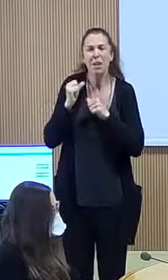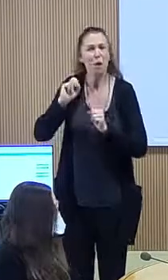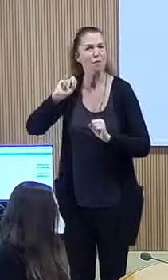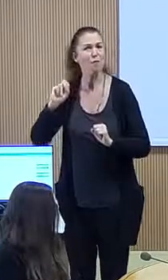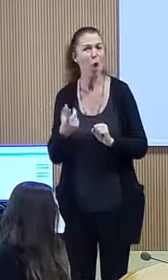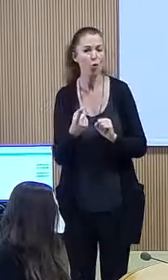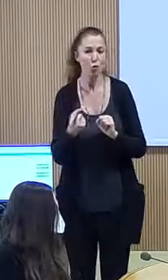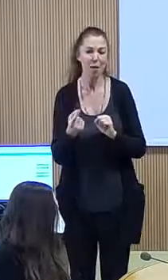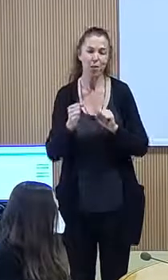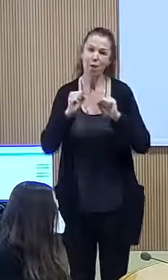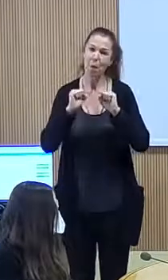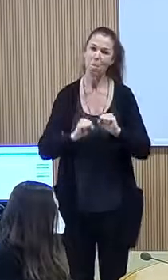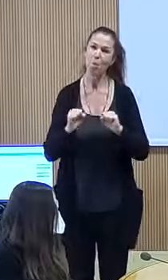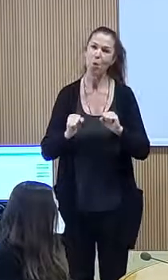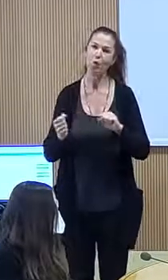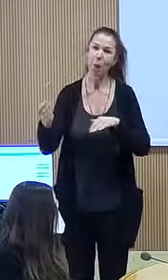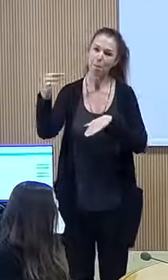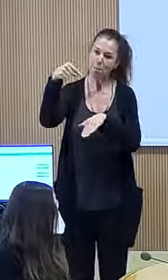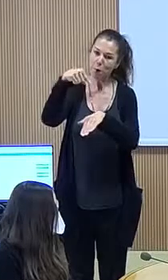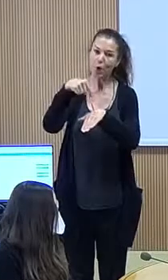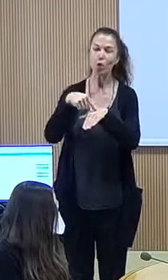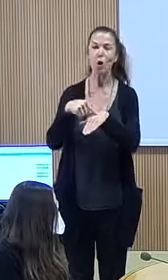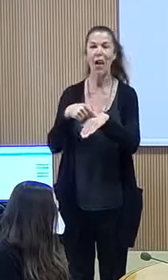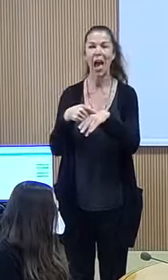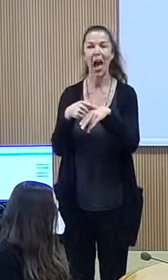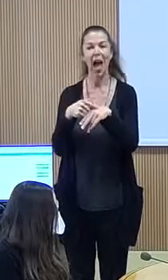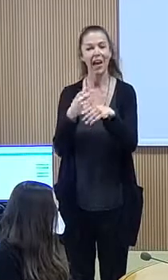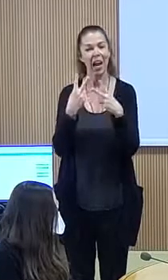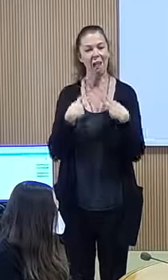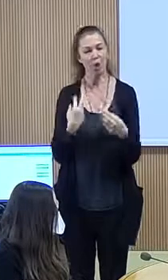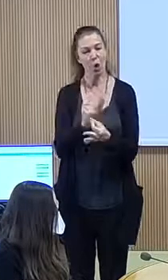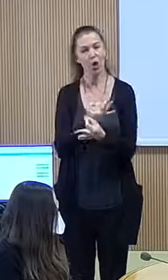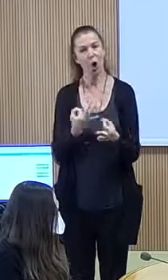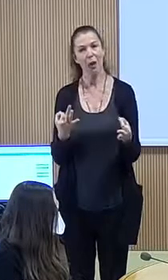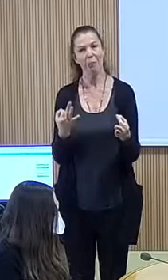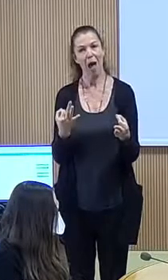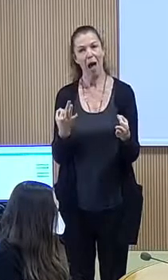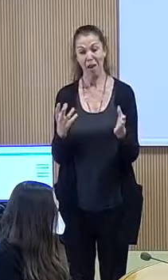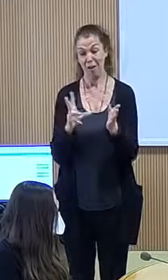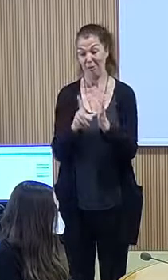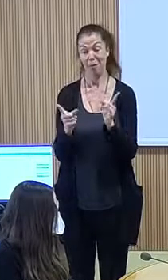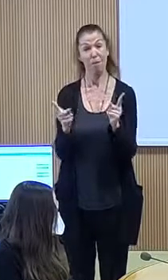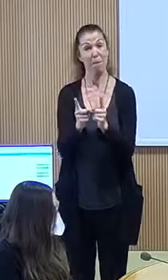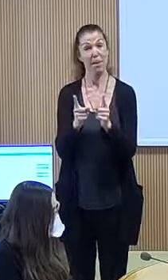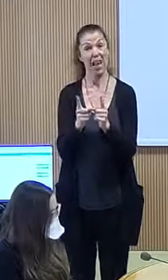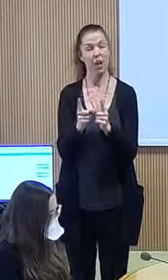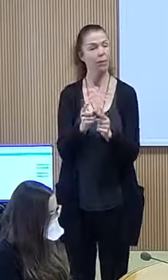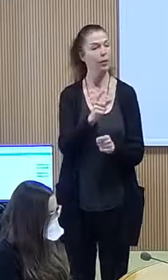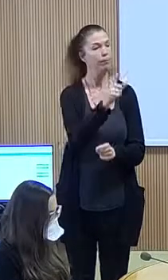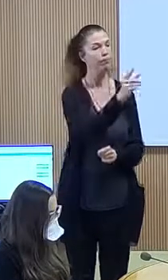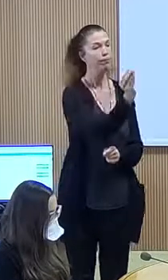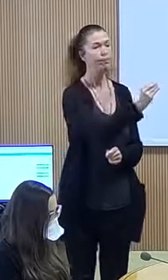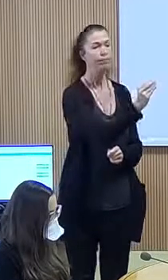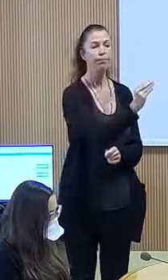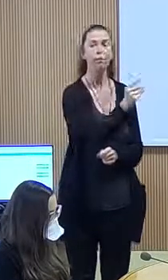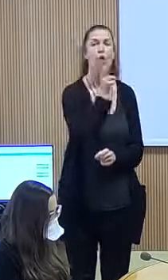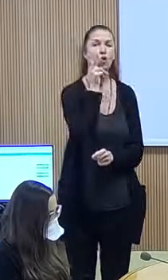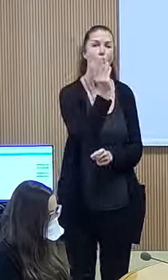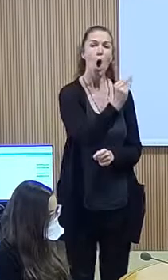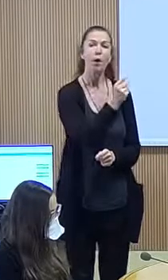ritornare ad una normalità in tempi appunto breve bar e ristoranti che cosa si augura